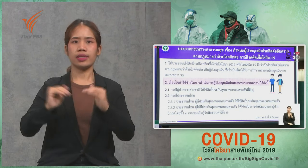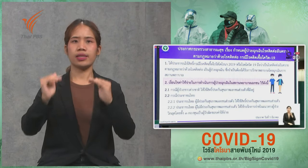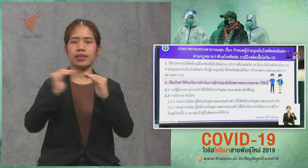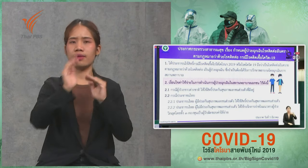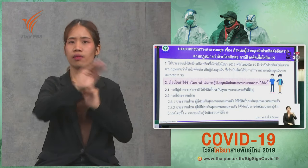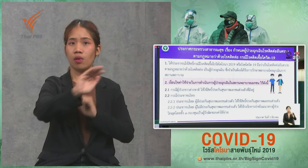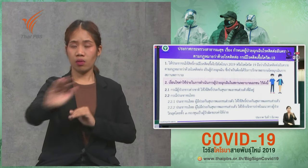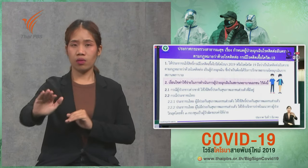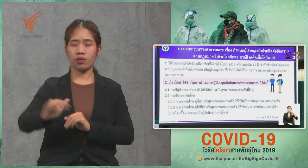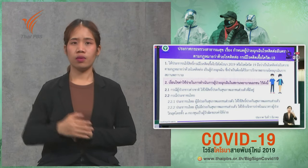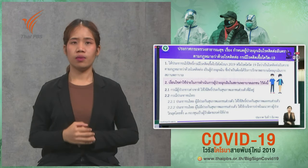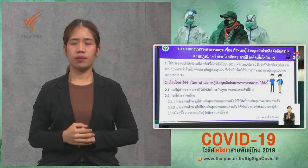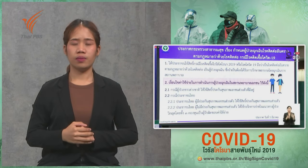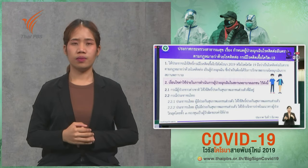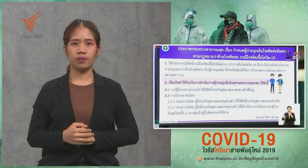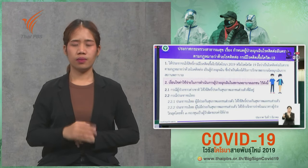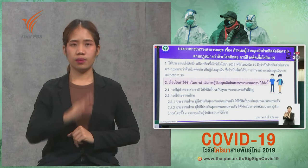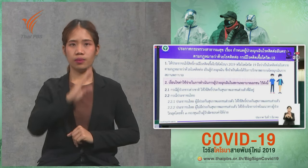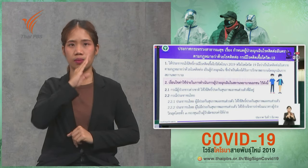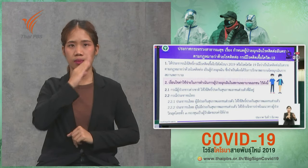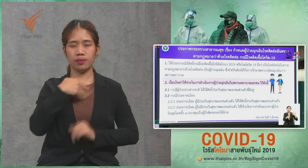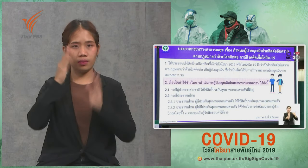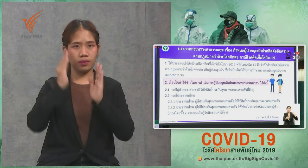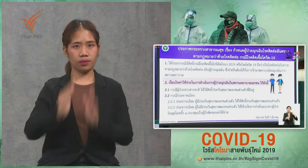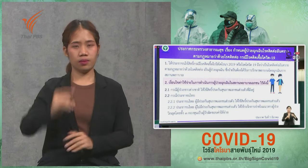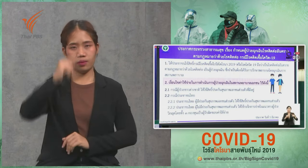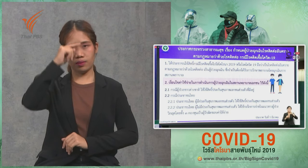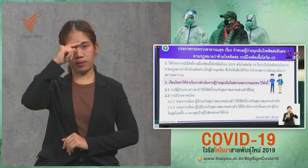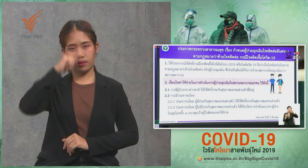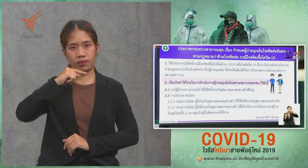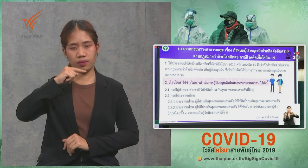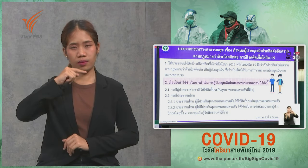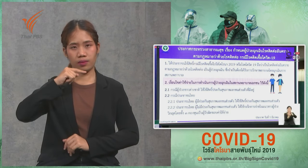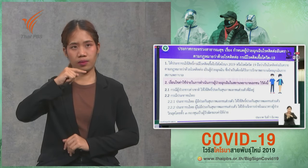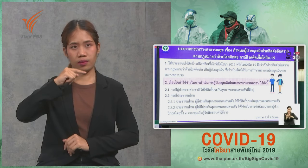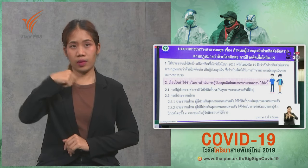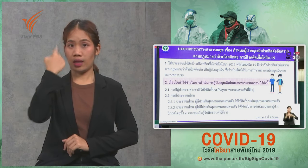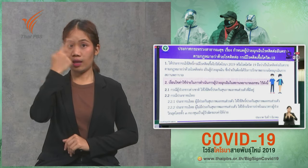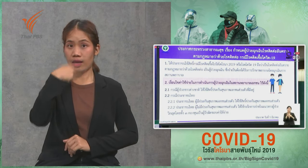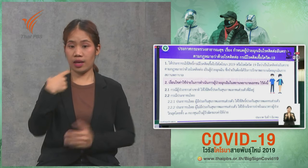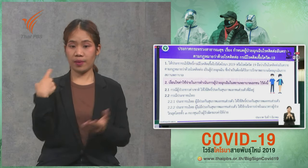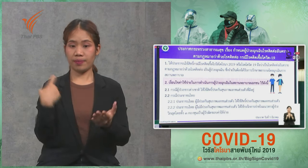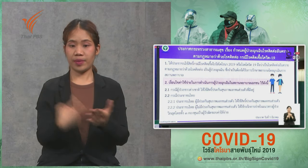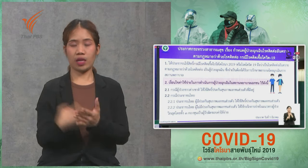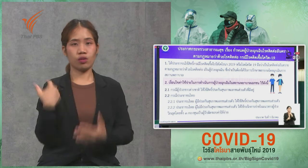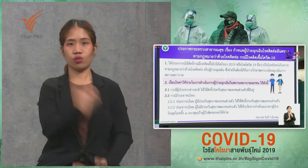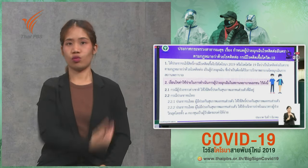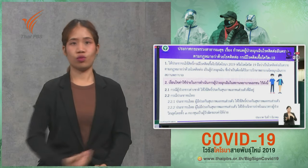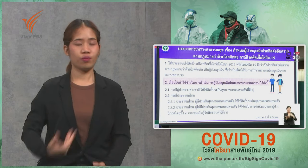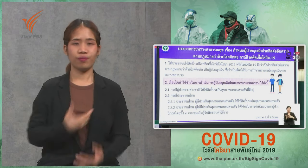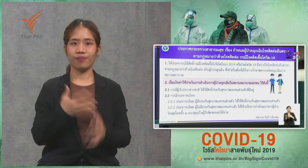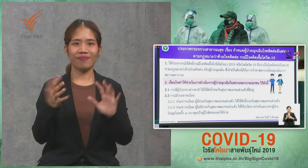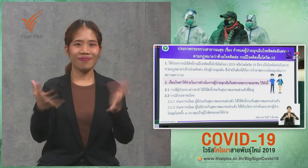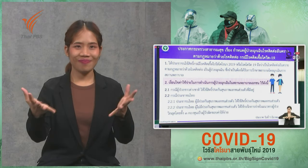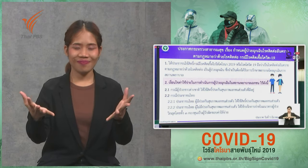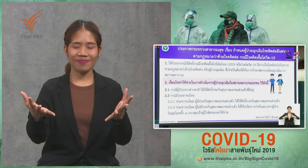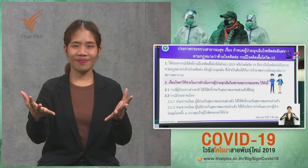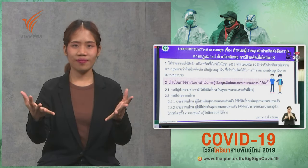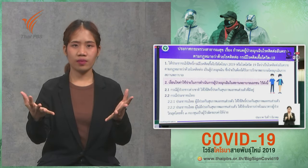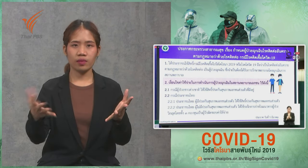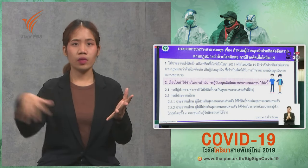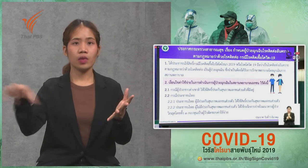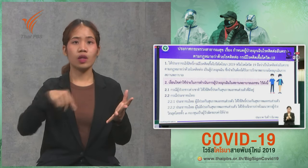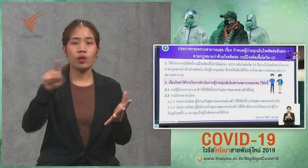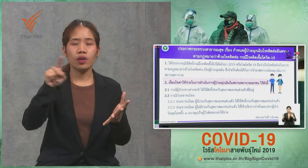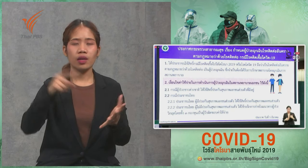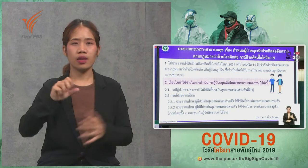ก็ถ้าคนไทยก็ที่ไม่มีประกันสุขภาพส่วนตัวก็3